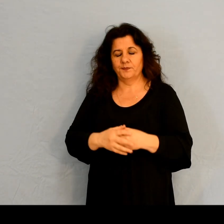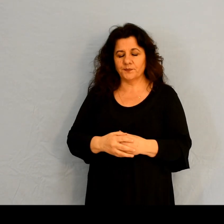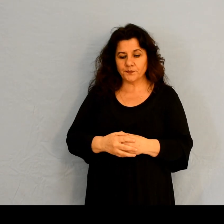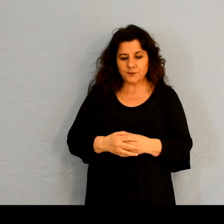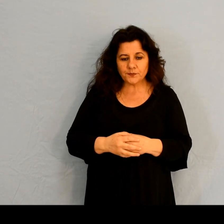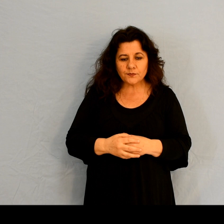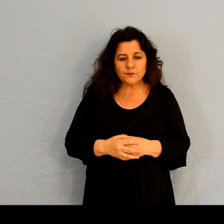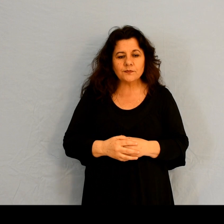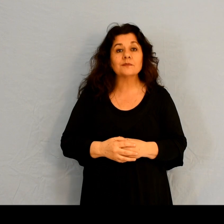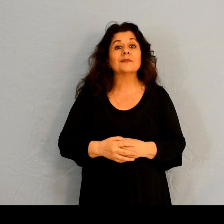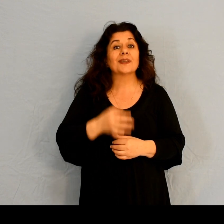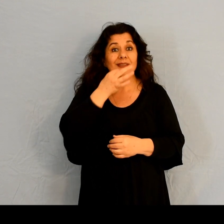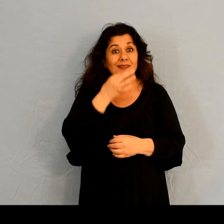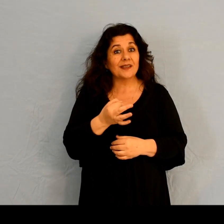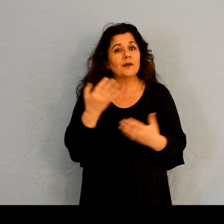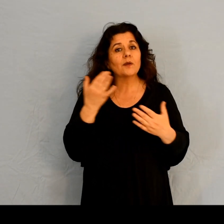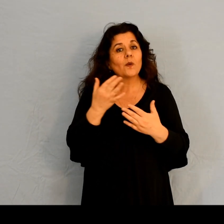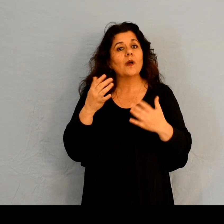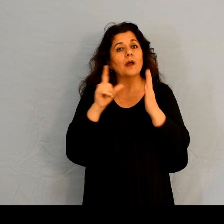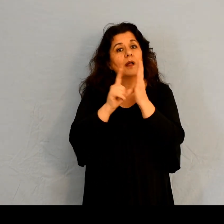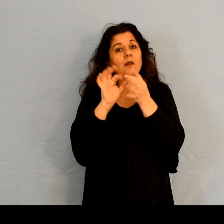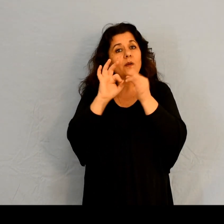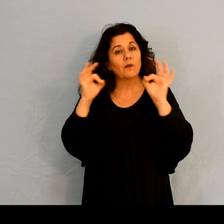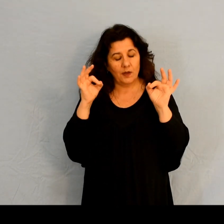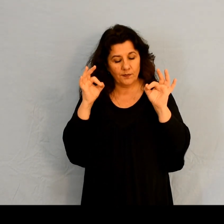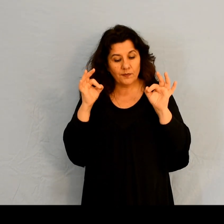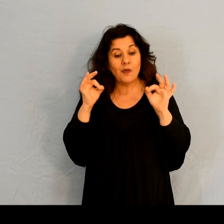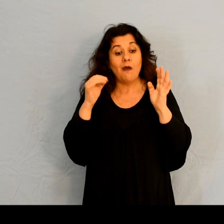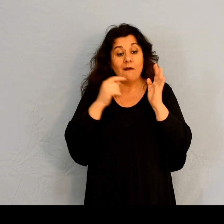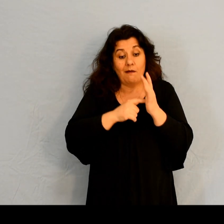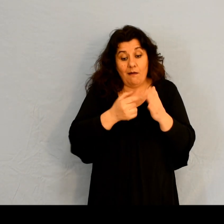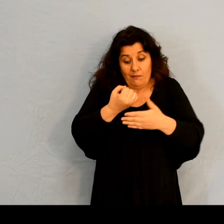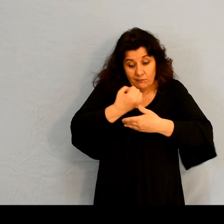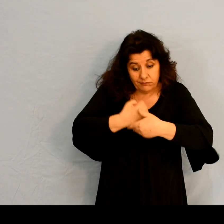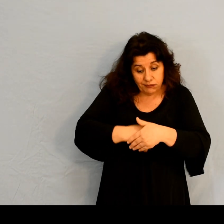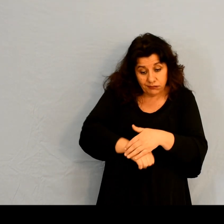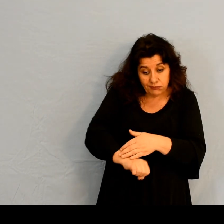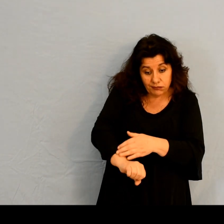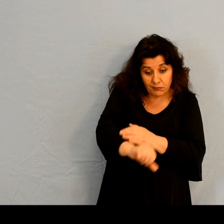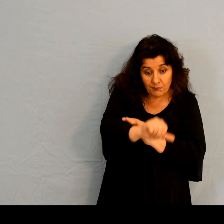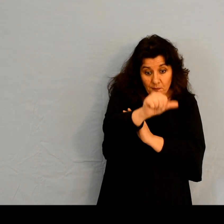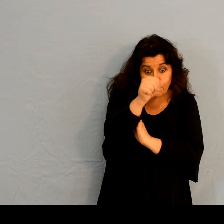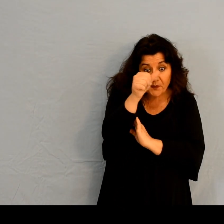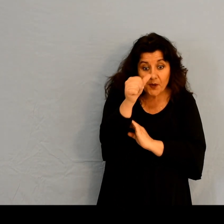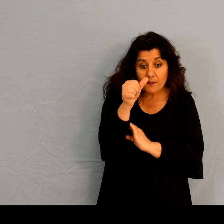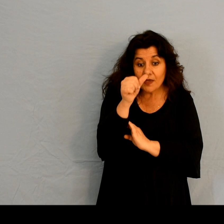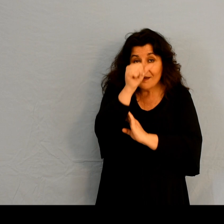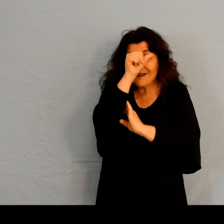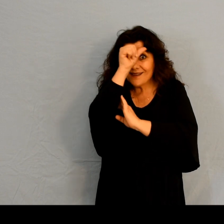Tout premier-né de sexe masculin sera consacré au